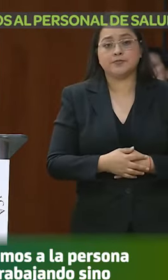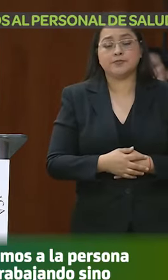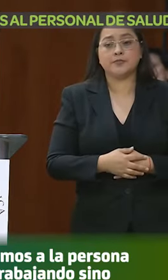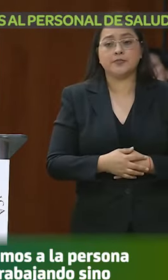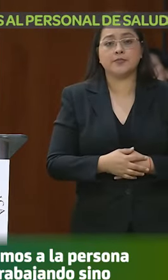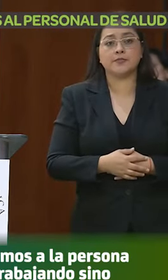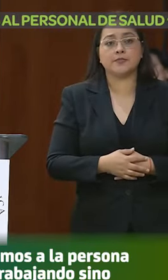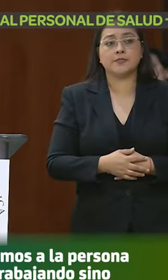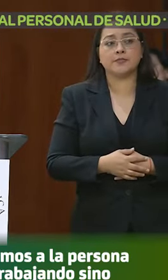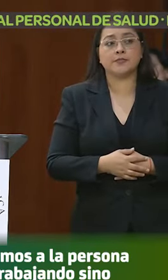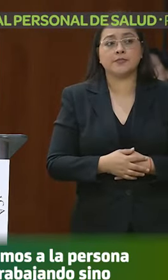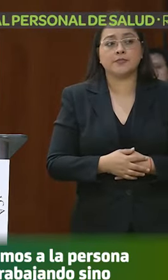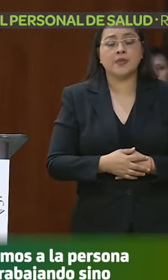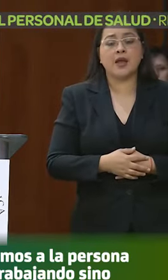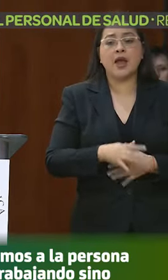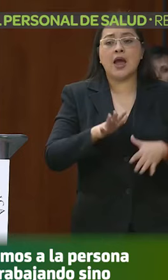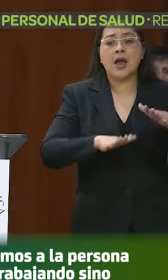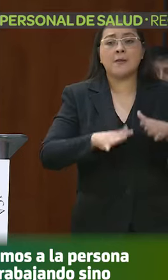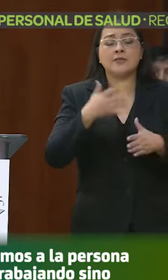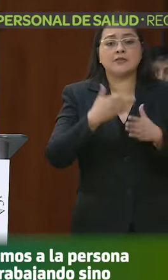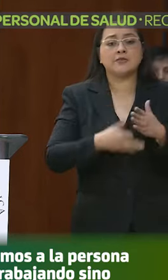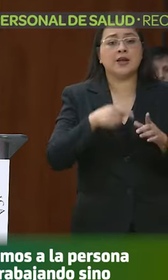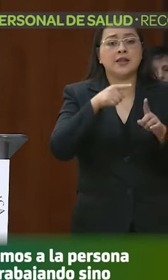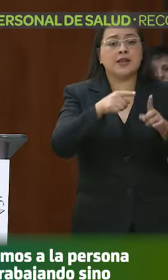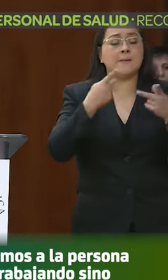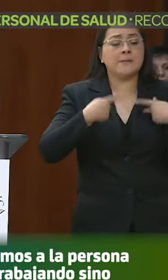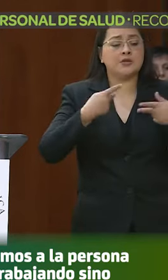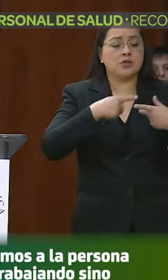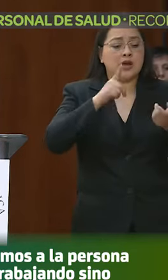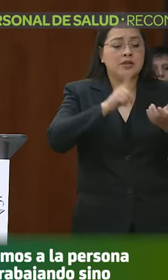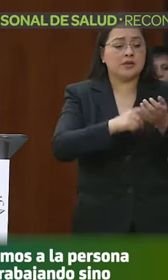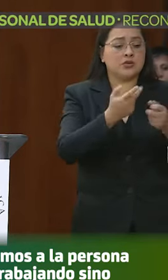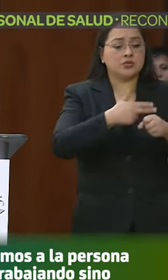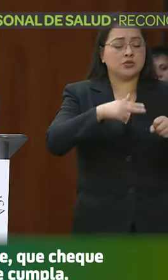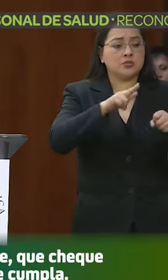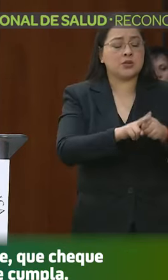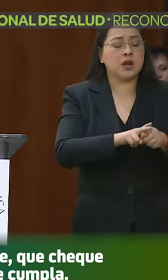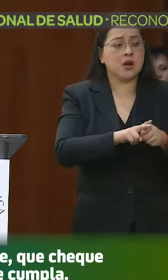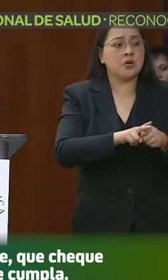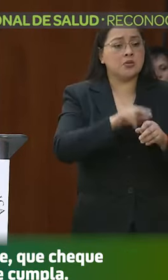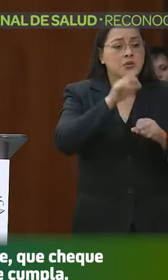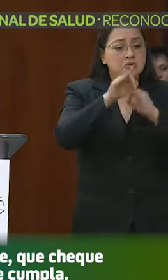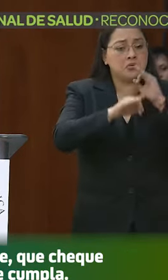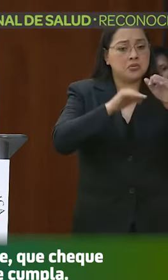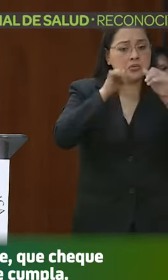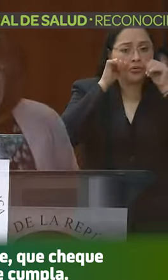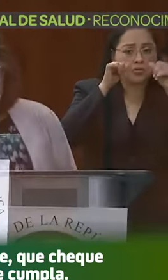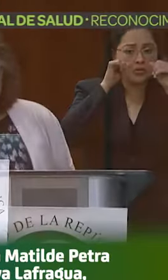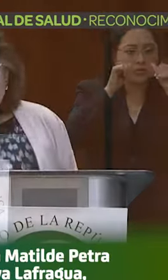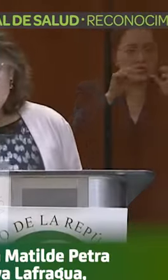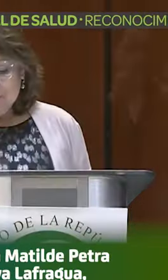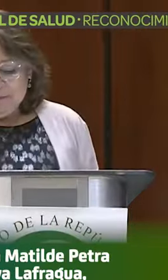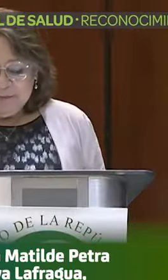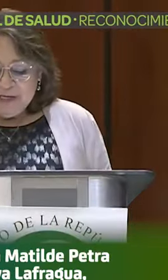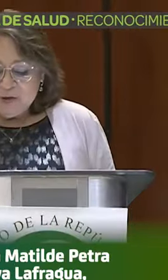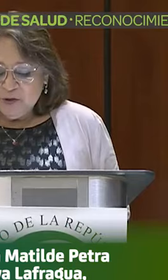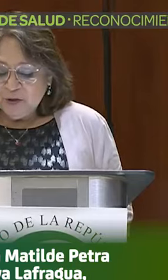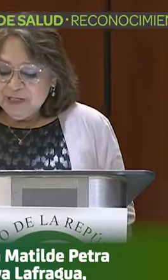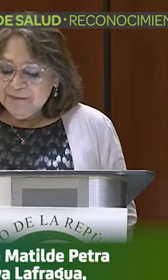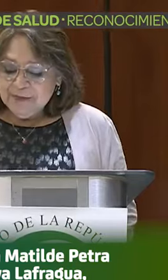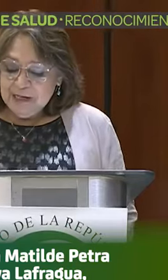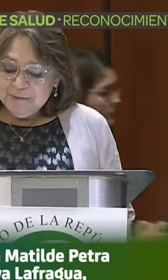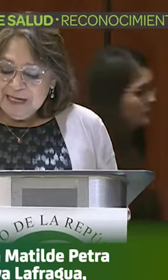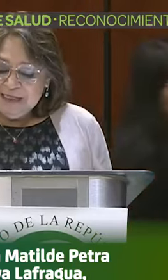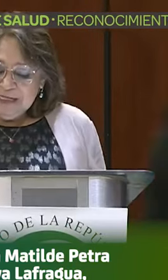no apapachamos a la persona que está trabajando, sino nada más que llegue, que cheque, que cumpla. La